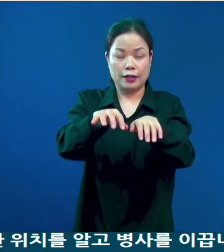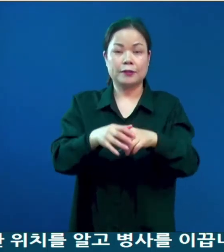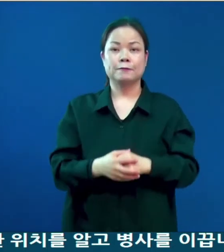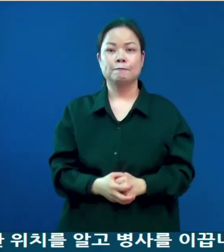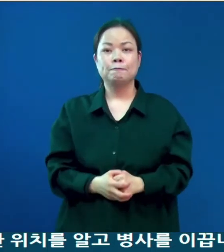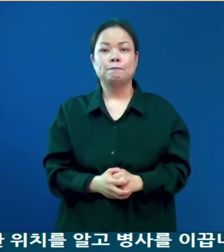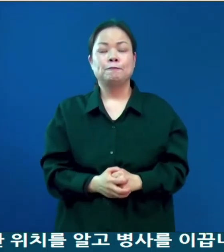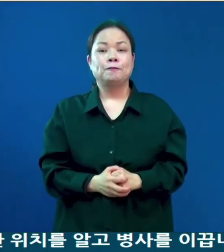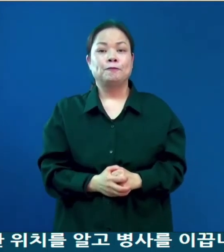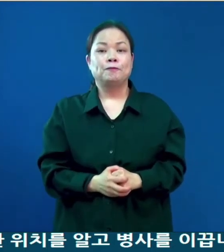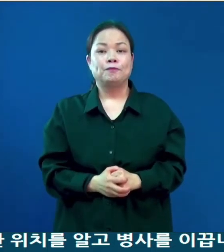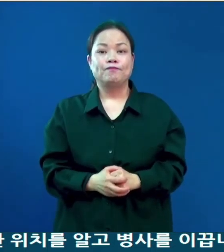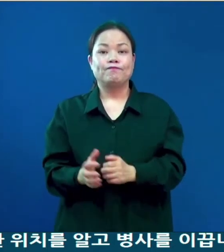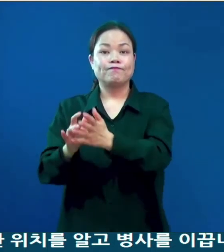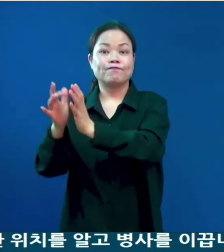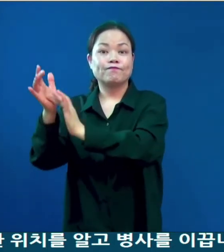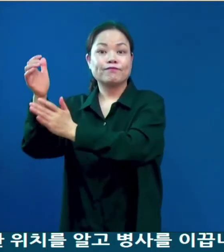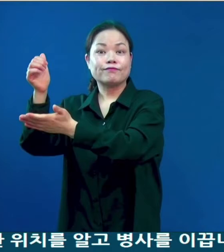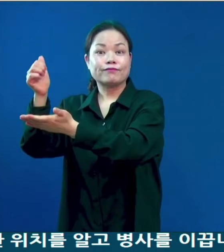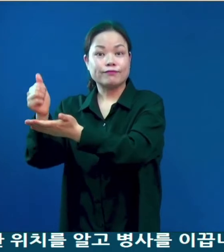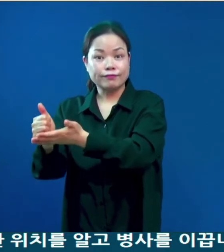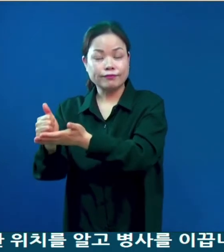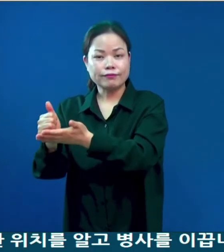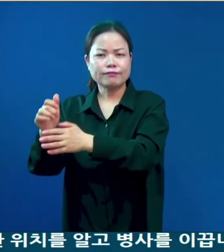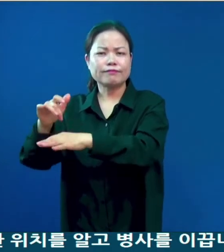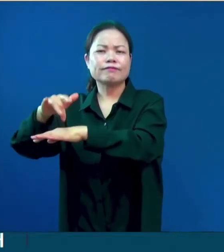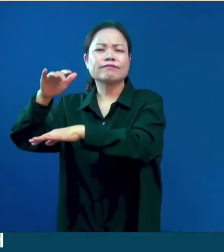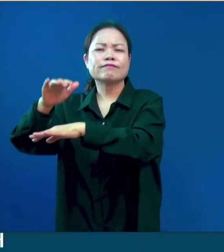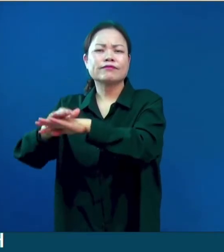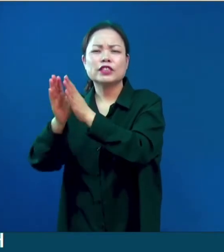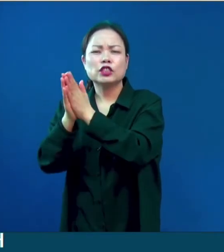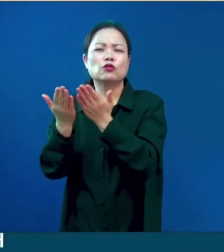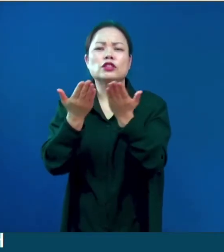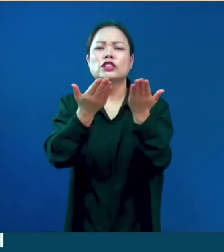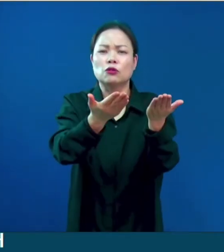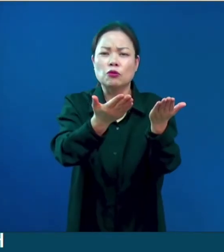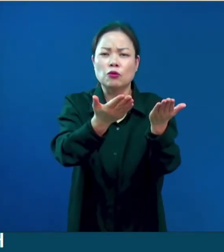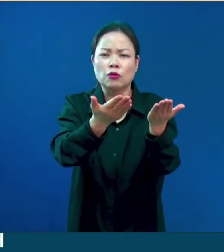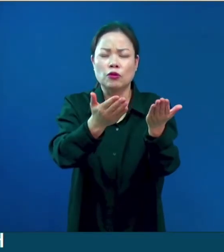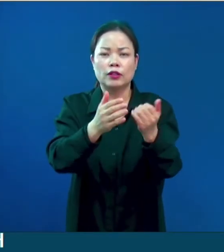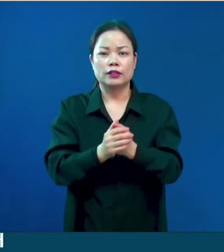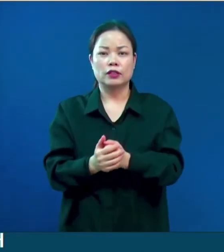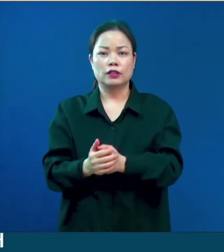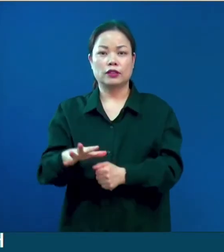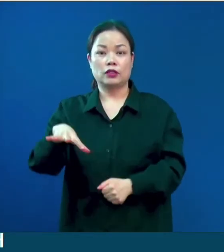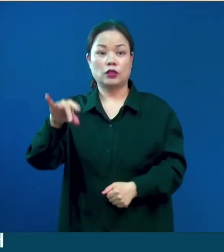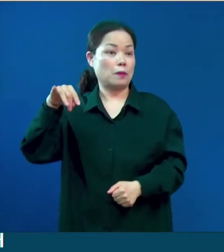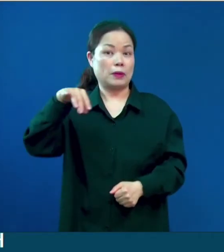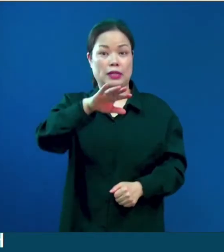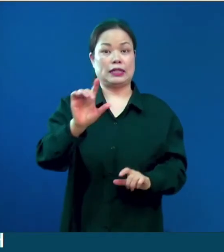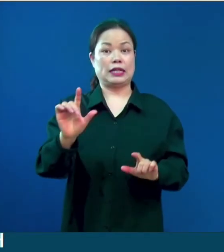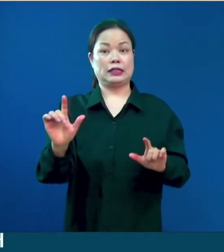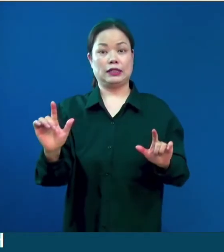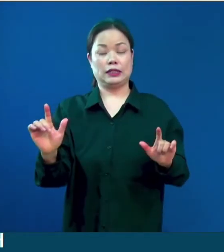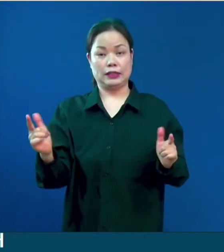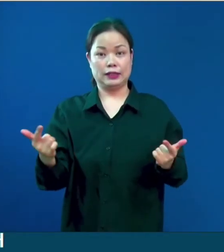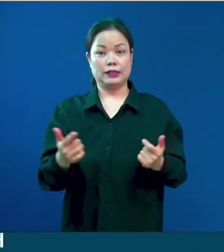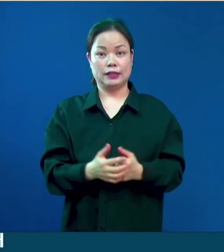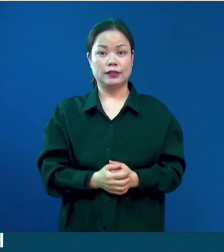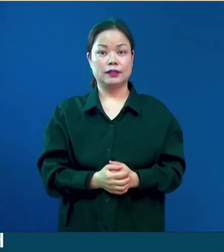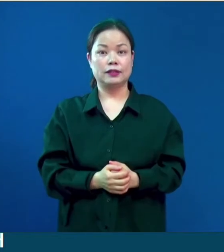있습니다. 예수님께서 습관을 따라갔다는 것을 통해서 오늘 처음 올라가신 게 아님을 또 알 수